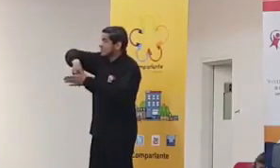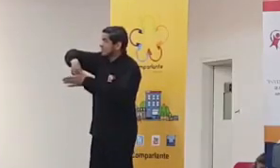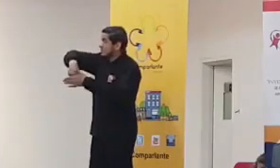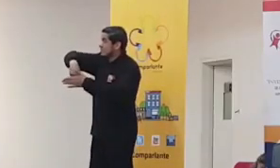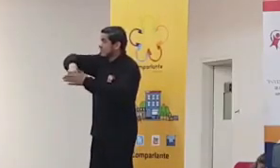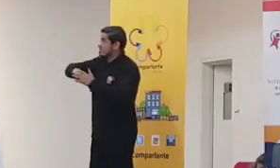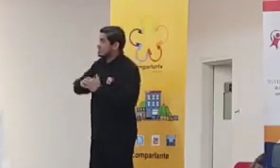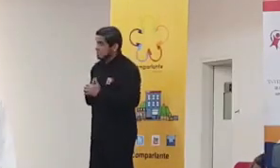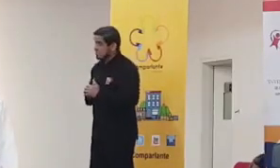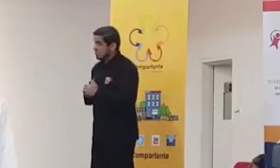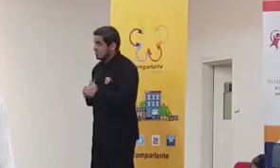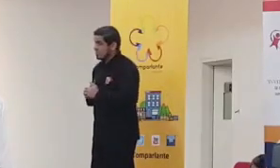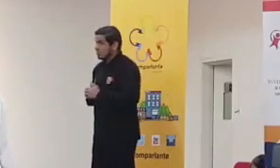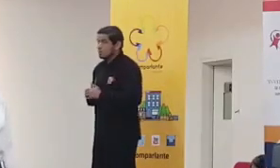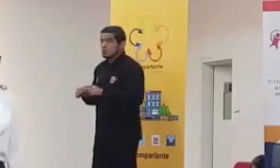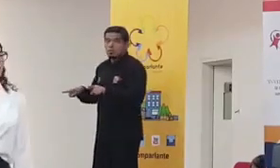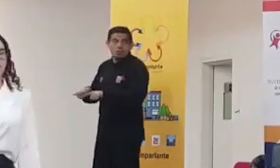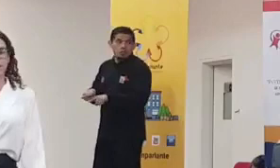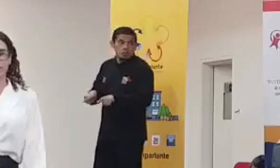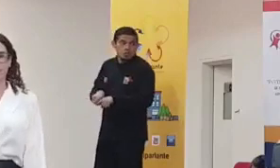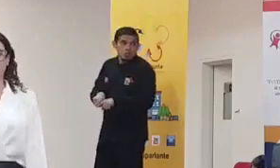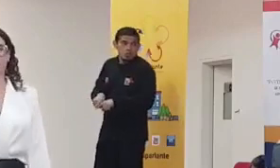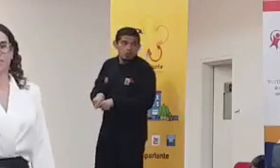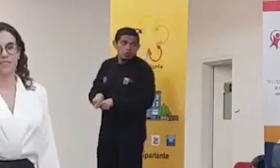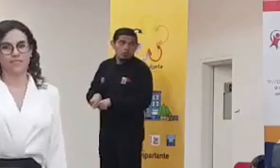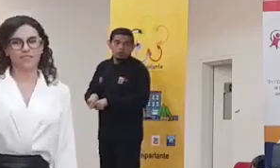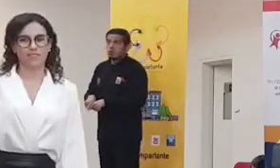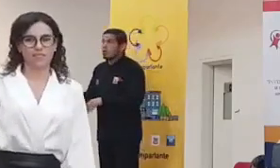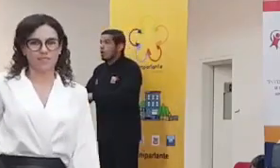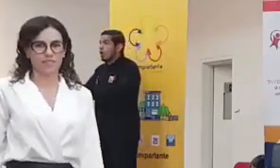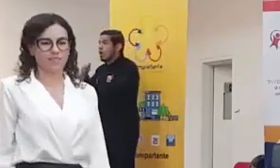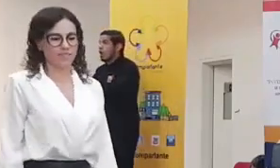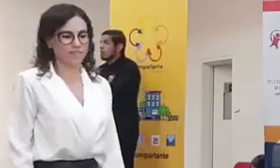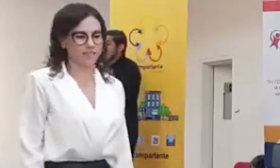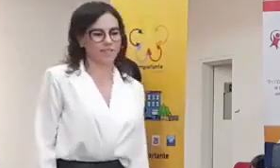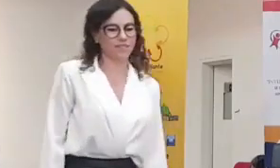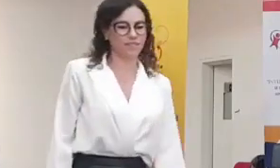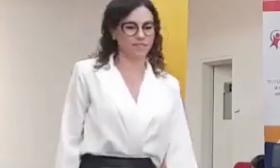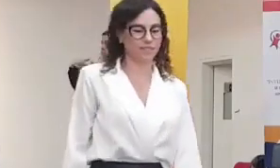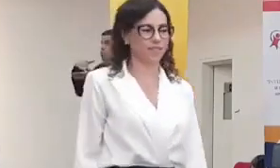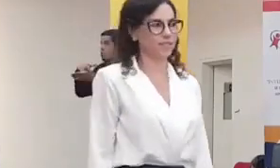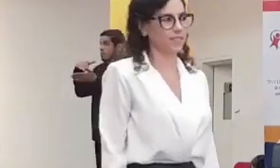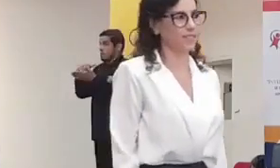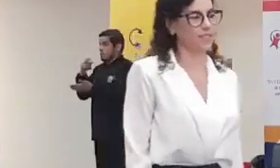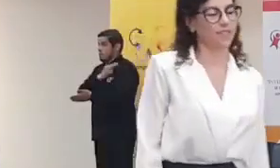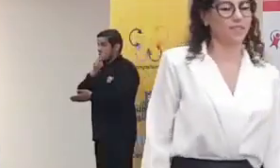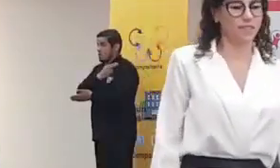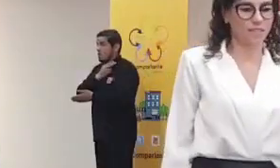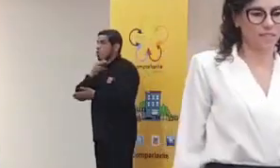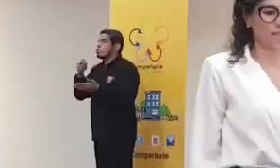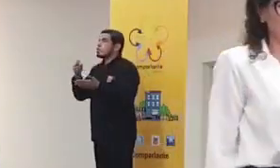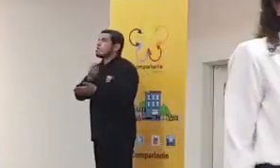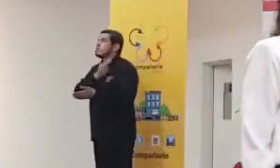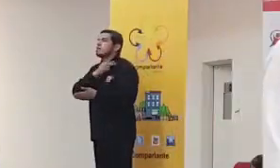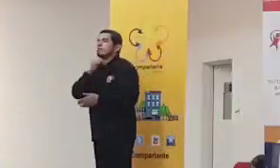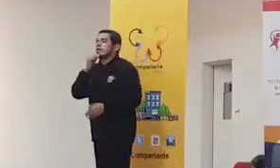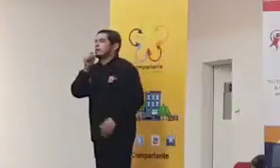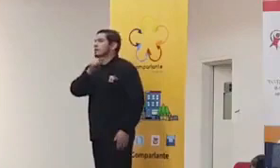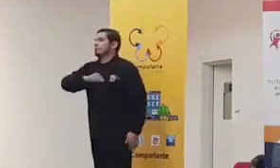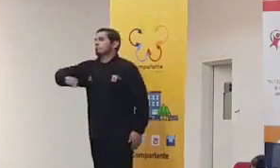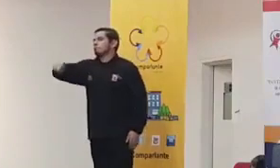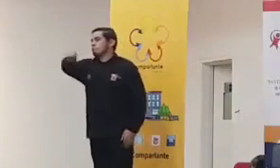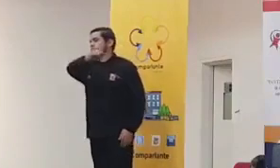dijo, cuando yo inicié la universidad no estaba preparada para mí. Durante el proceso de